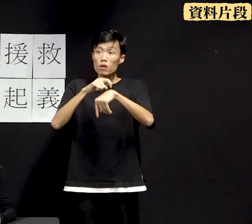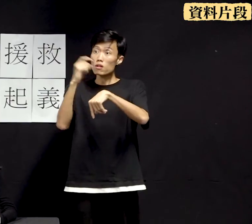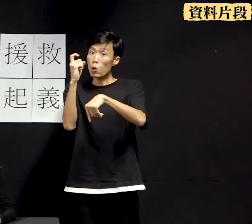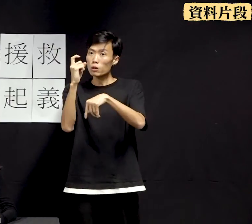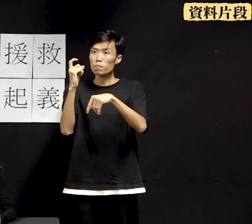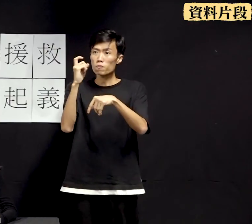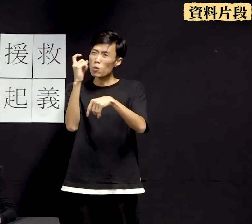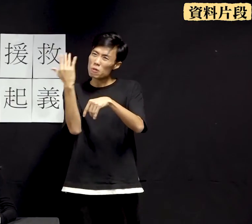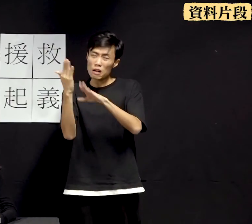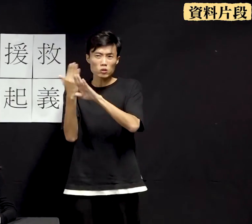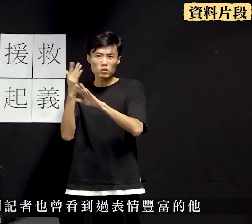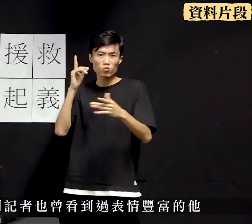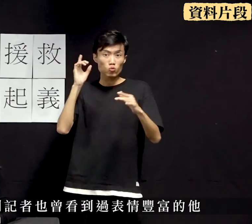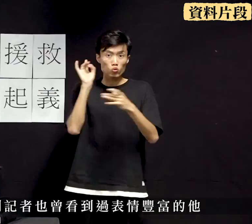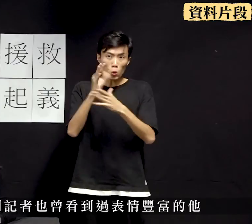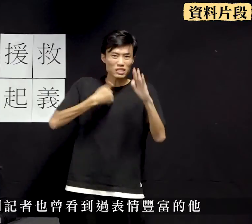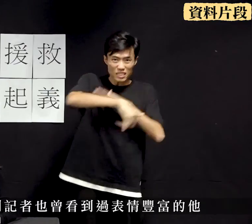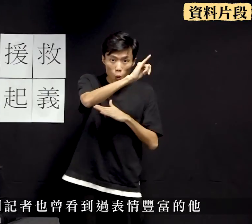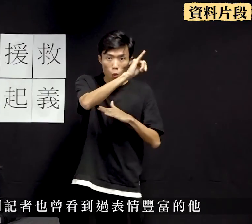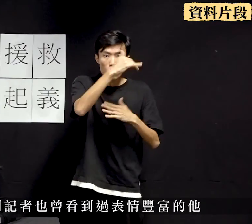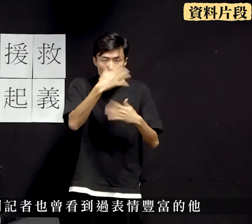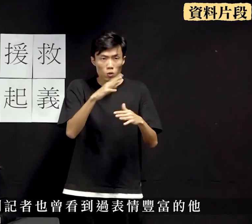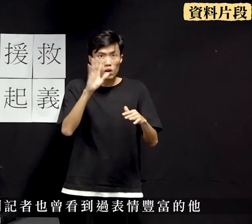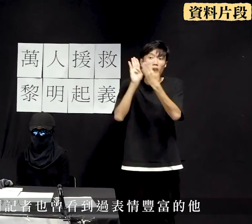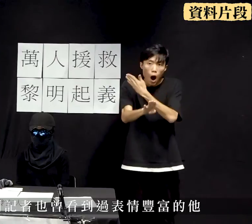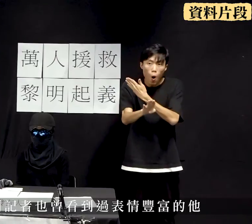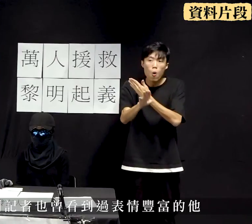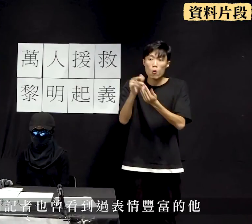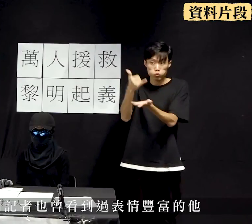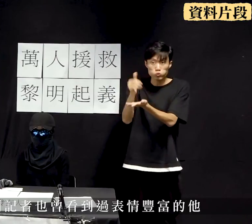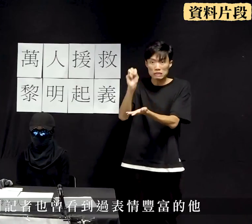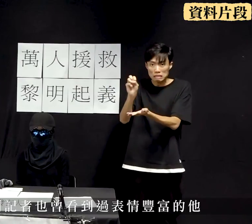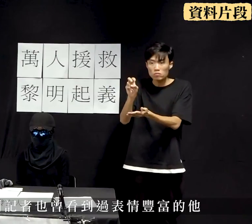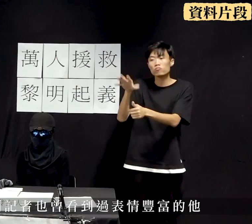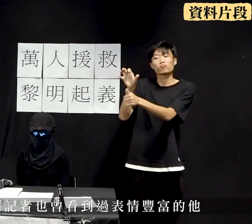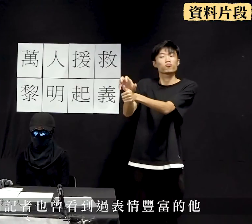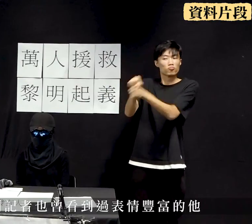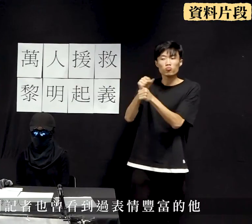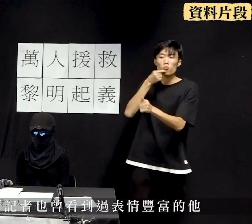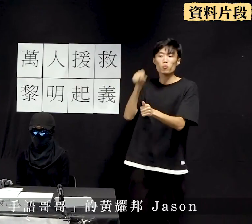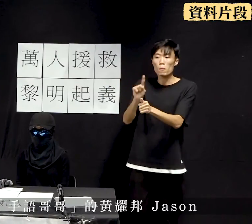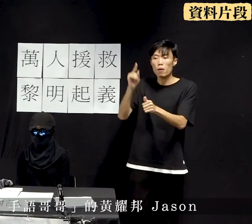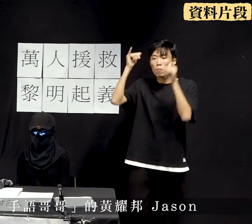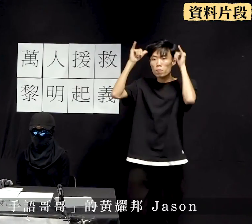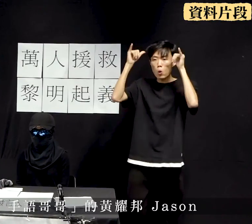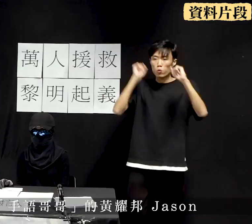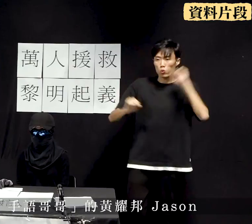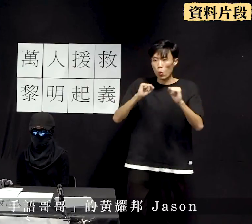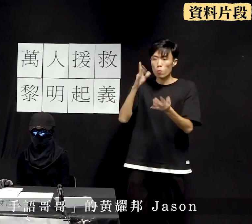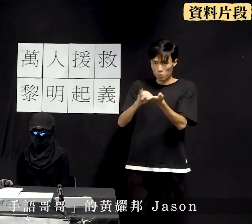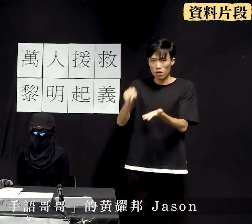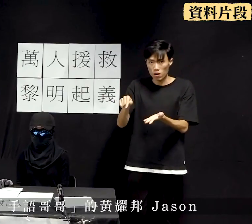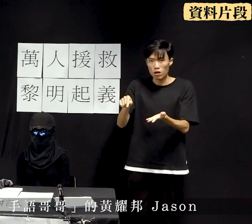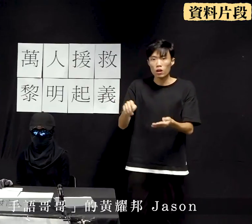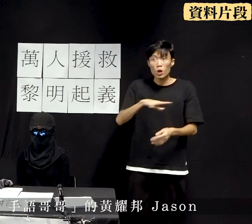黑警只会讲大话。 相信大家在民间记者会都曾经看过表情丰富的他，网民仲更加封他